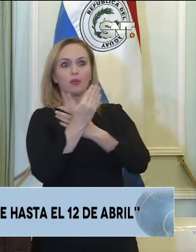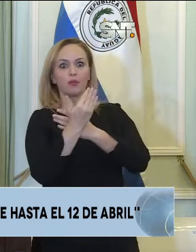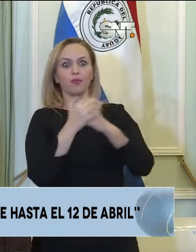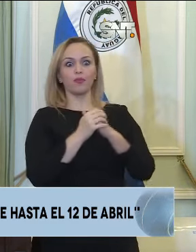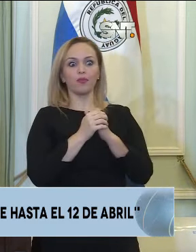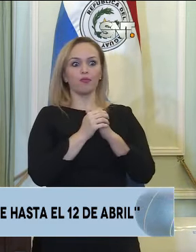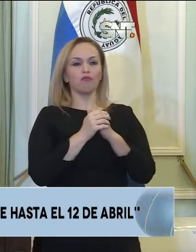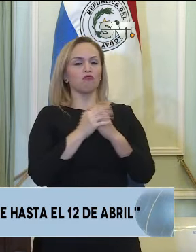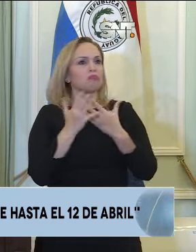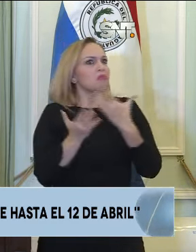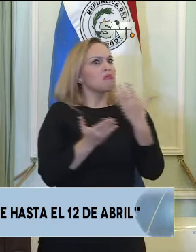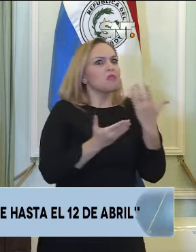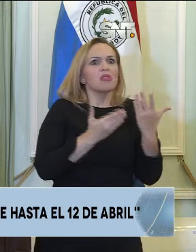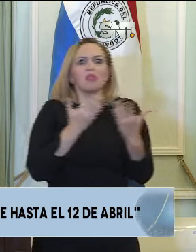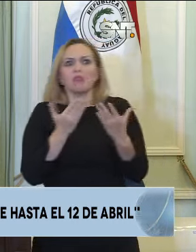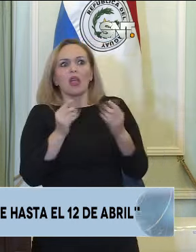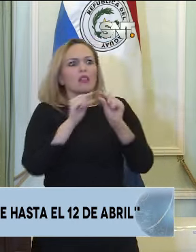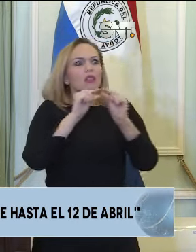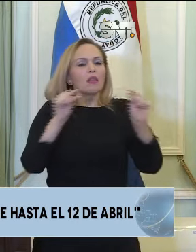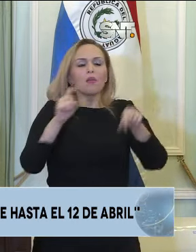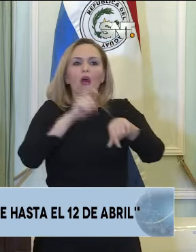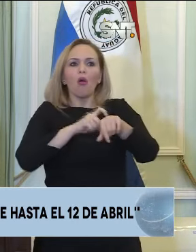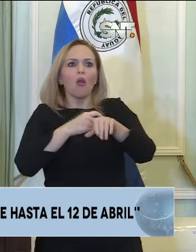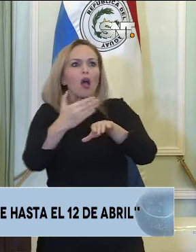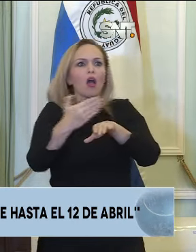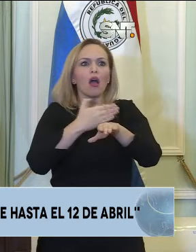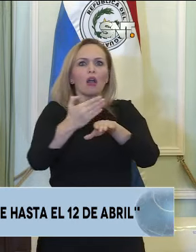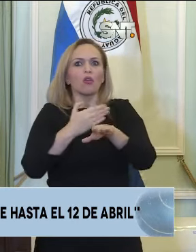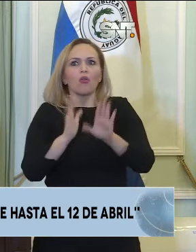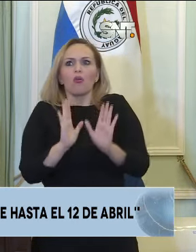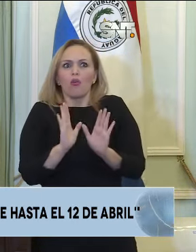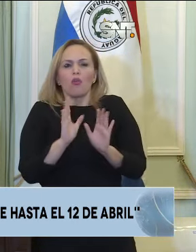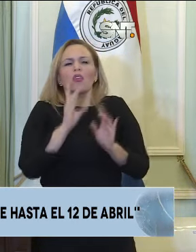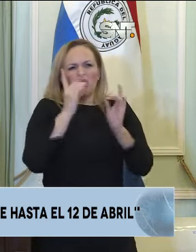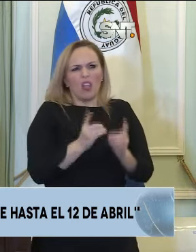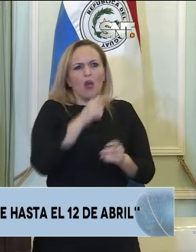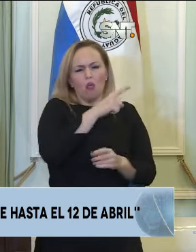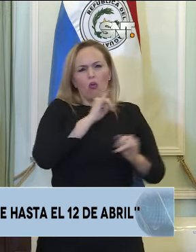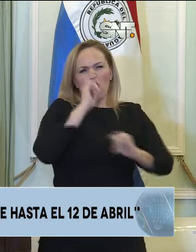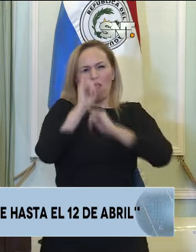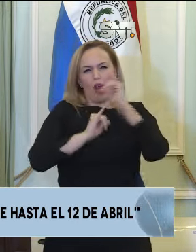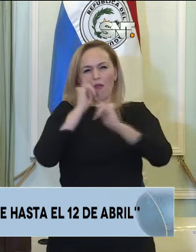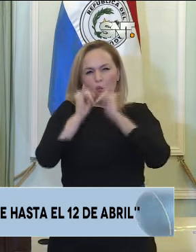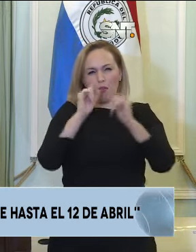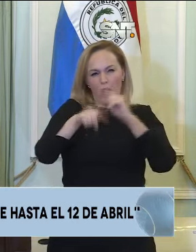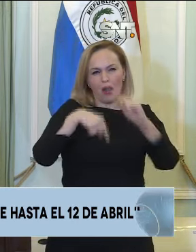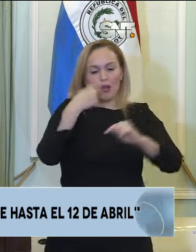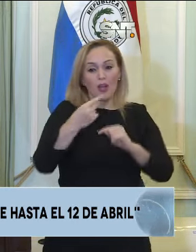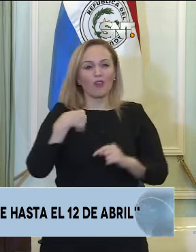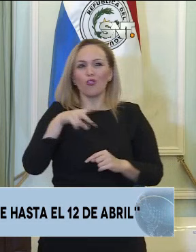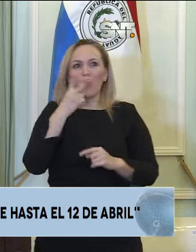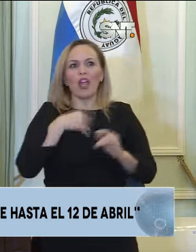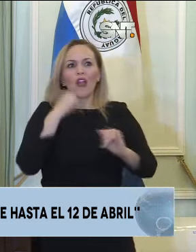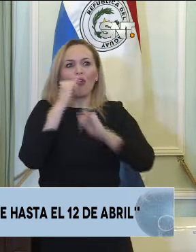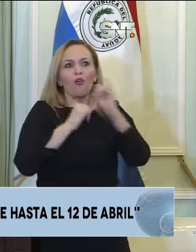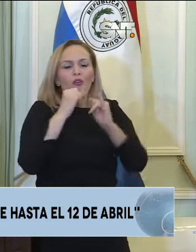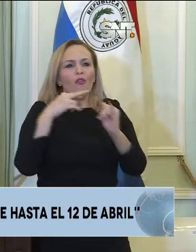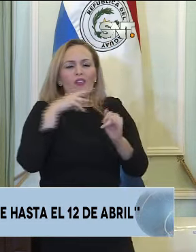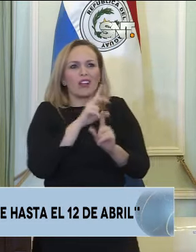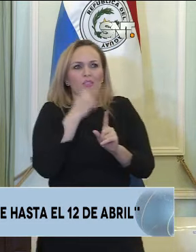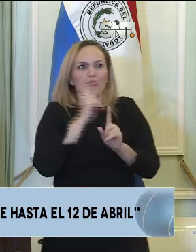si ha habido un ajuste con relación a eso, pues seguramente será ajustado a través de la DINAC y comunicado. No quisiera hacer alguna